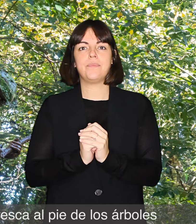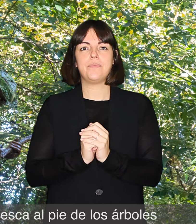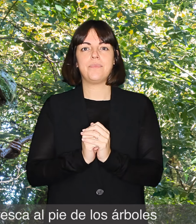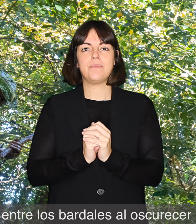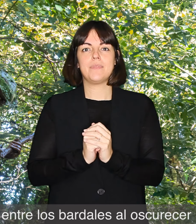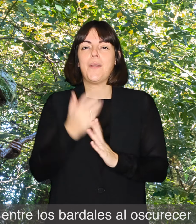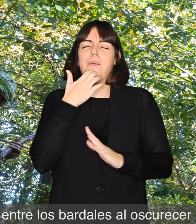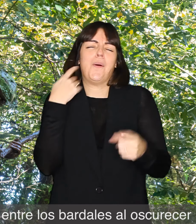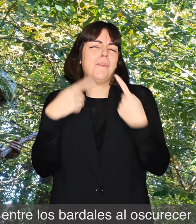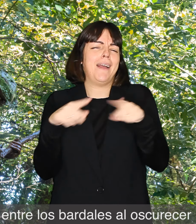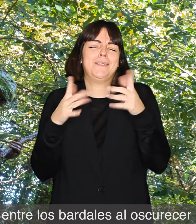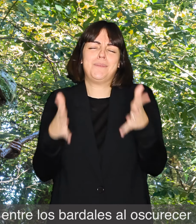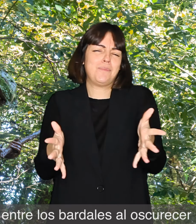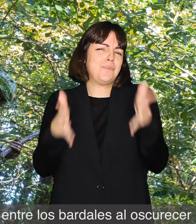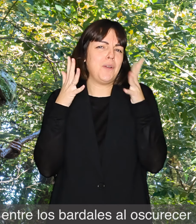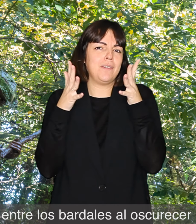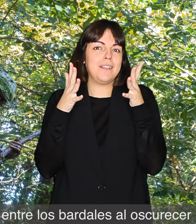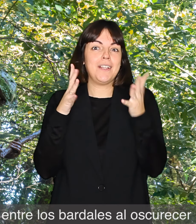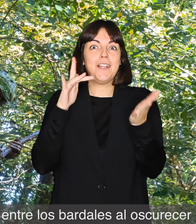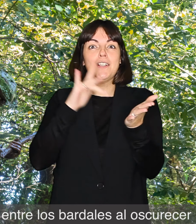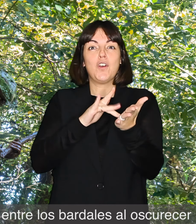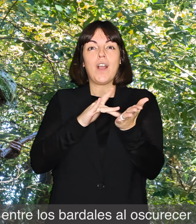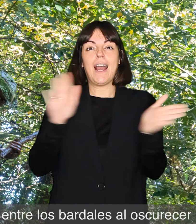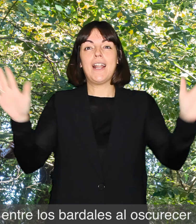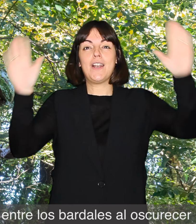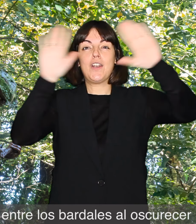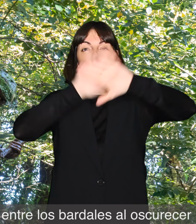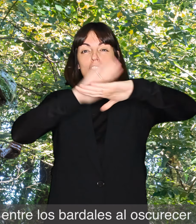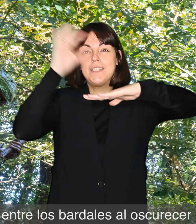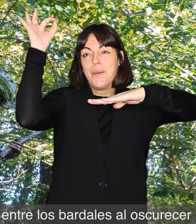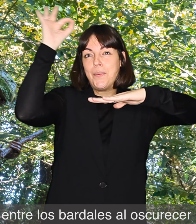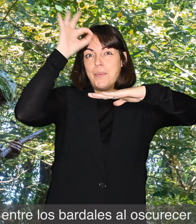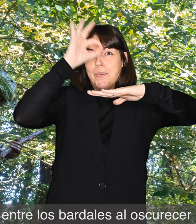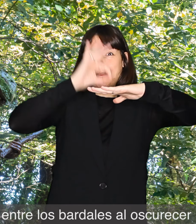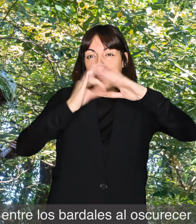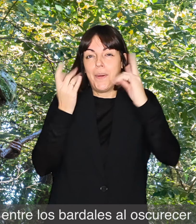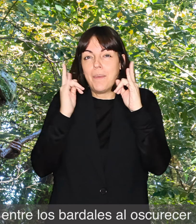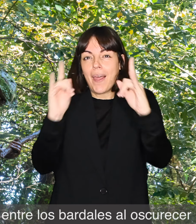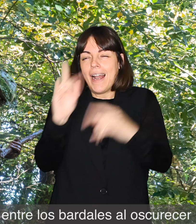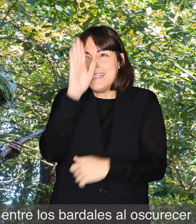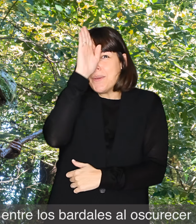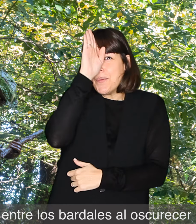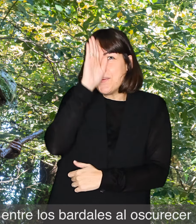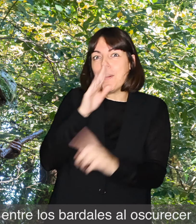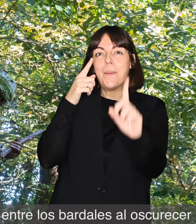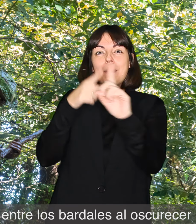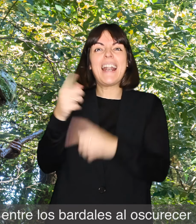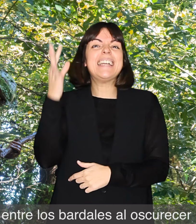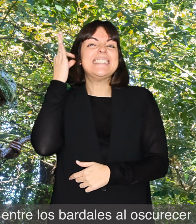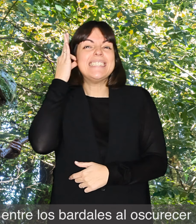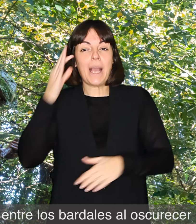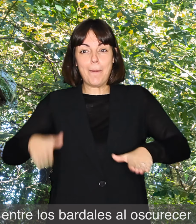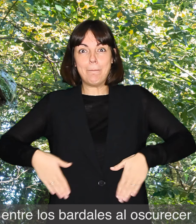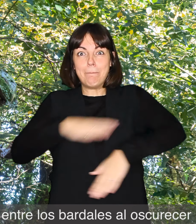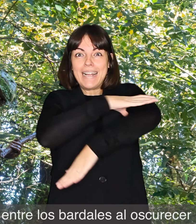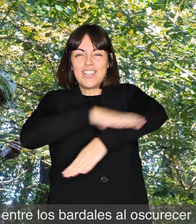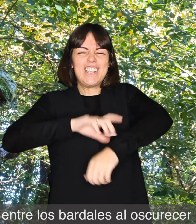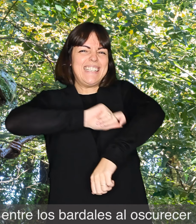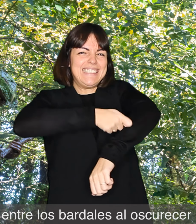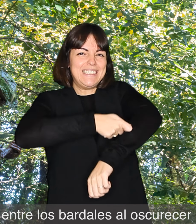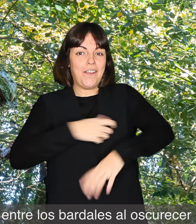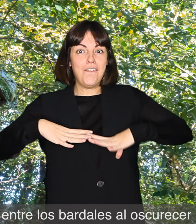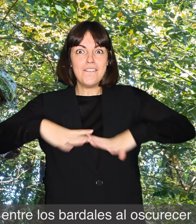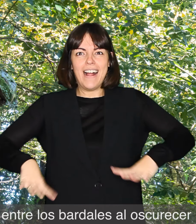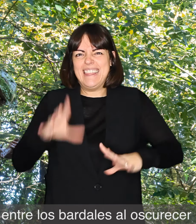Es muy bromista y le divierte esconderse entre los barrales al oscurecer para pellizcar las